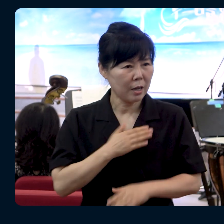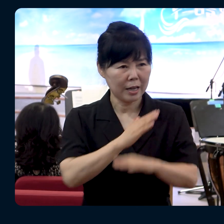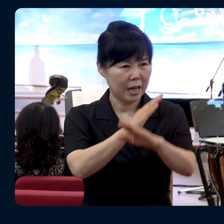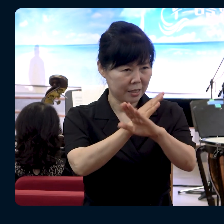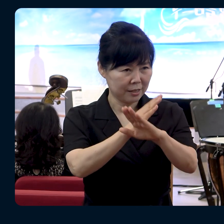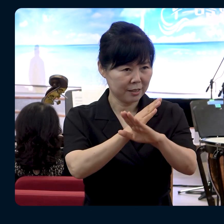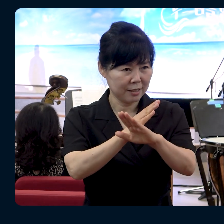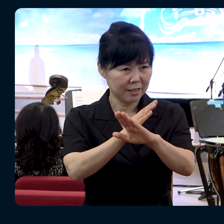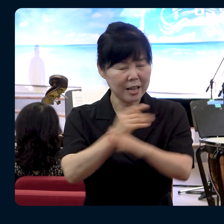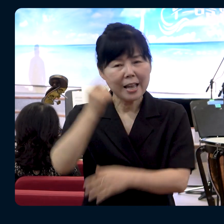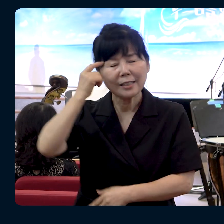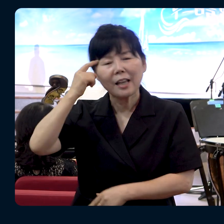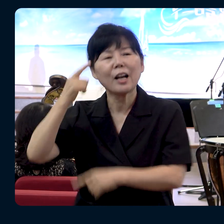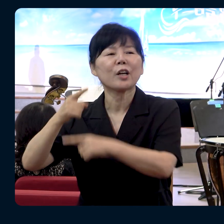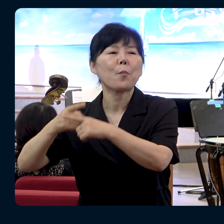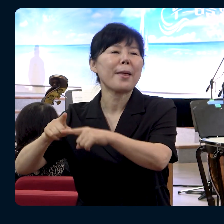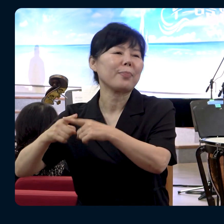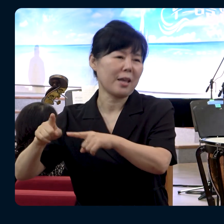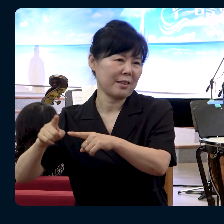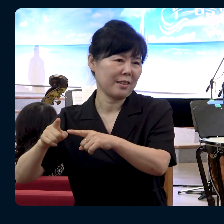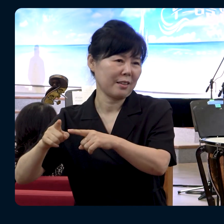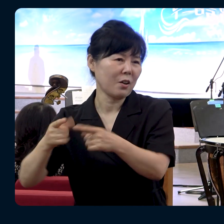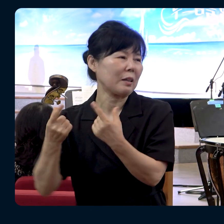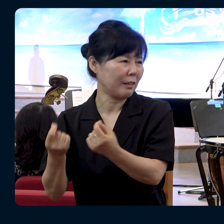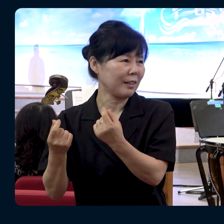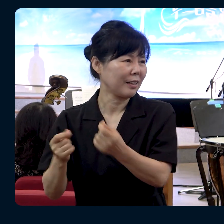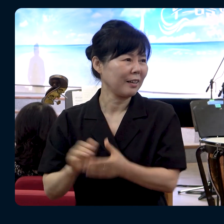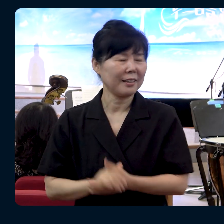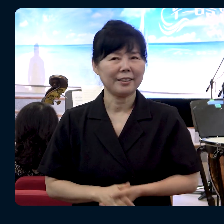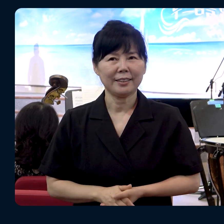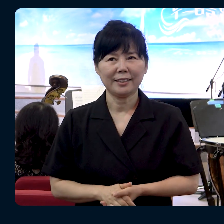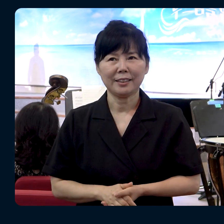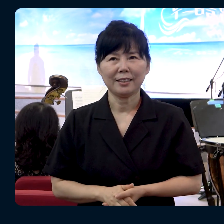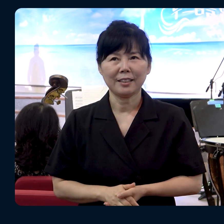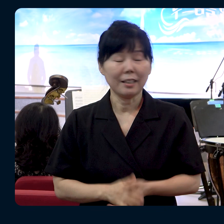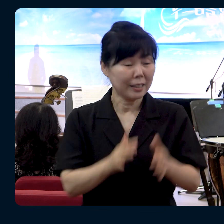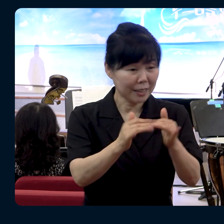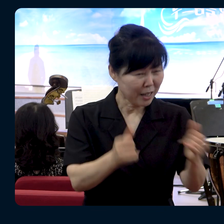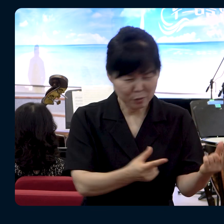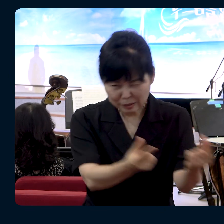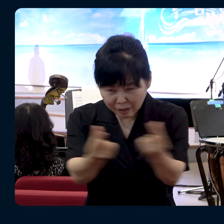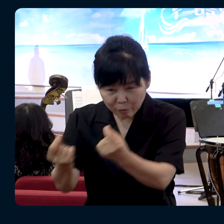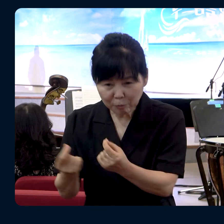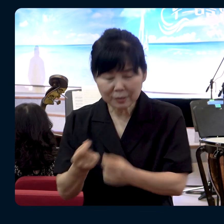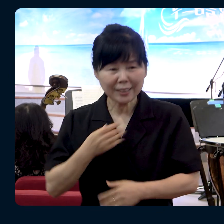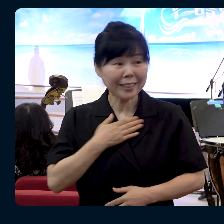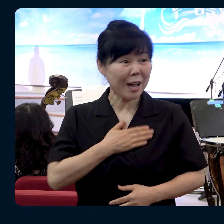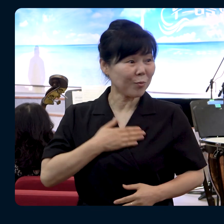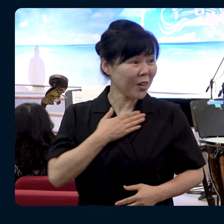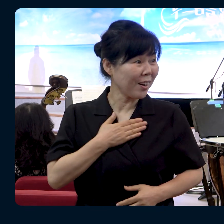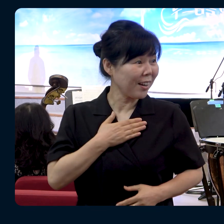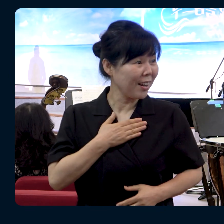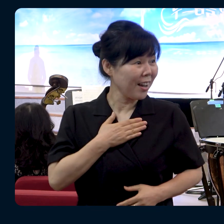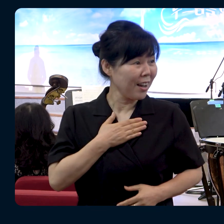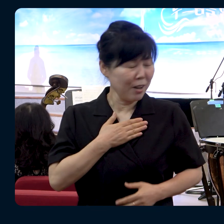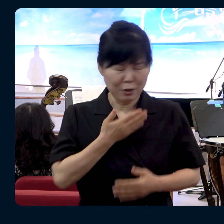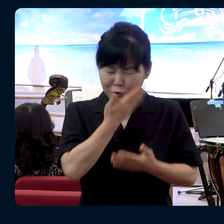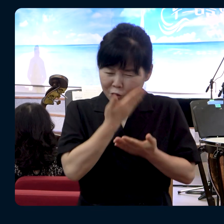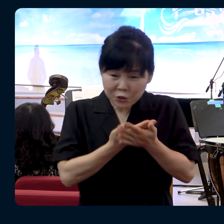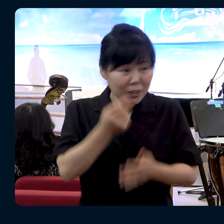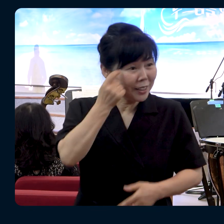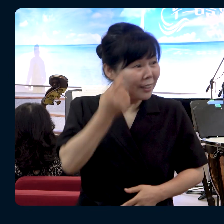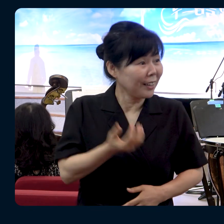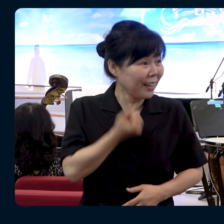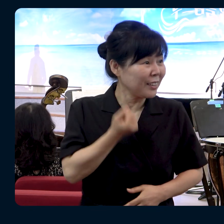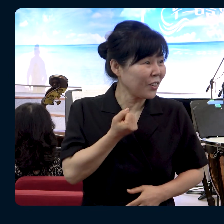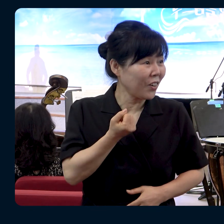알아야 된다라는 것을 우리 기억하기 바랍니다. 모든 사람들은 내 감정을 굉장히 소중하게 생각하시죠. 저도 제